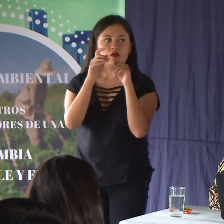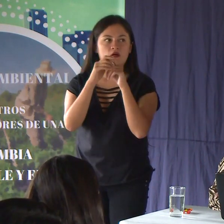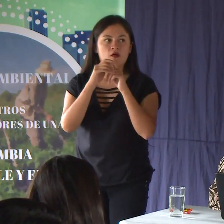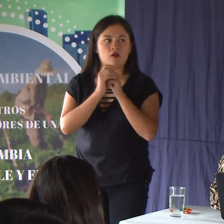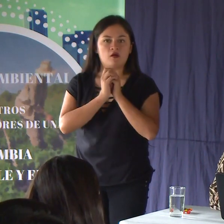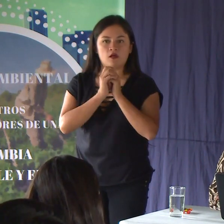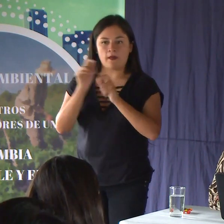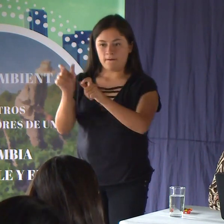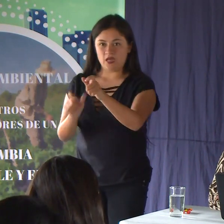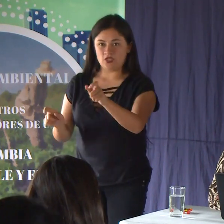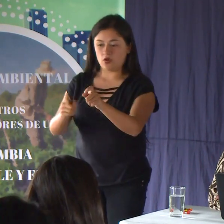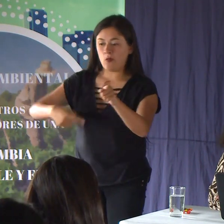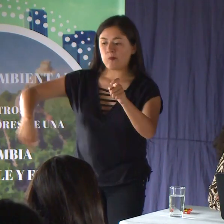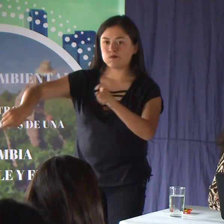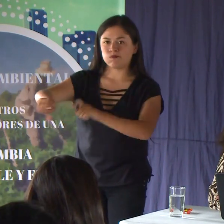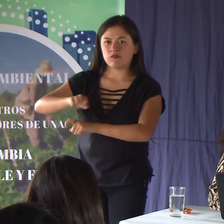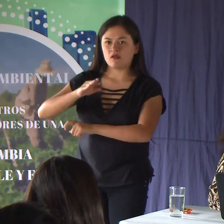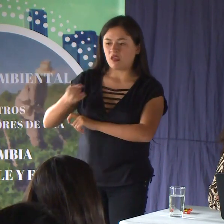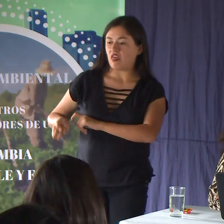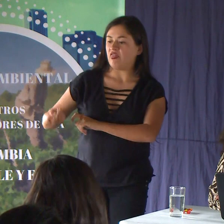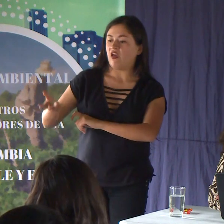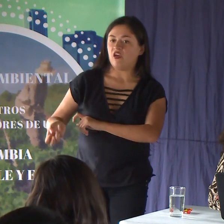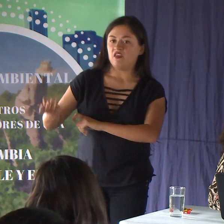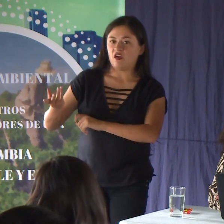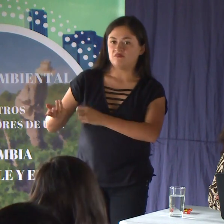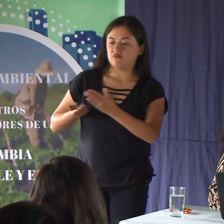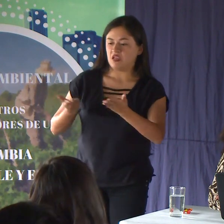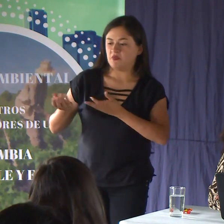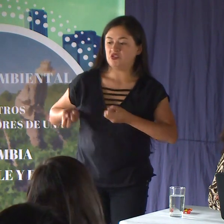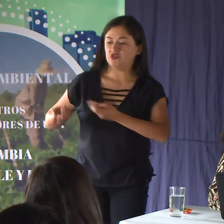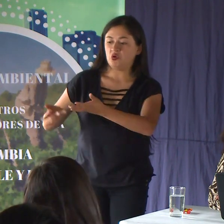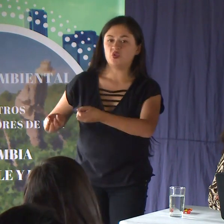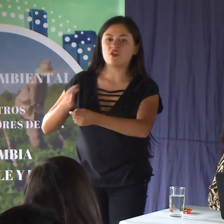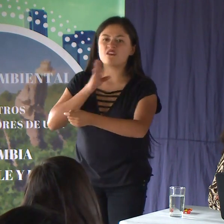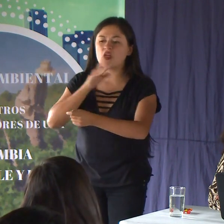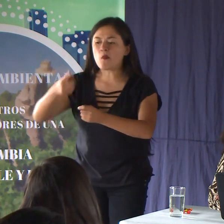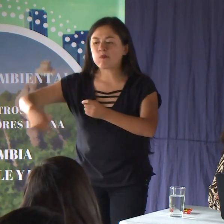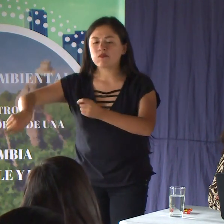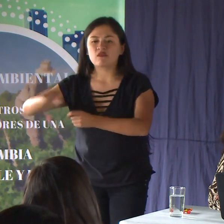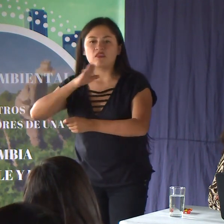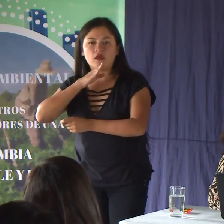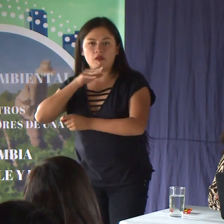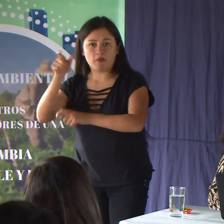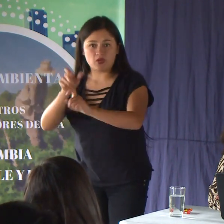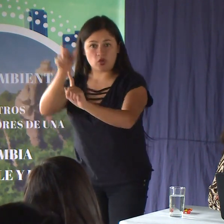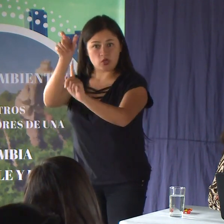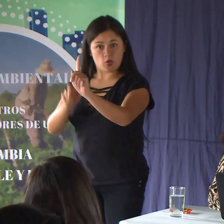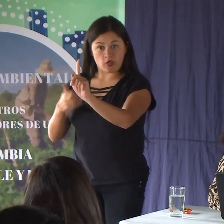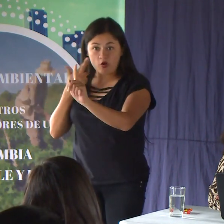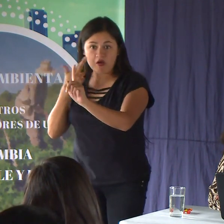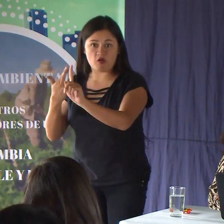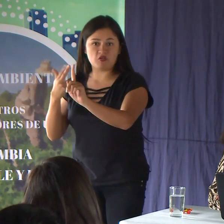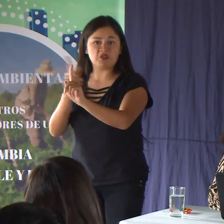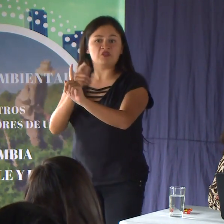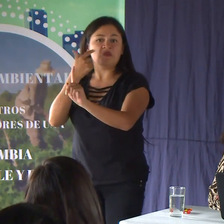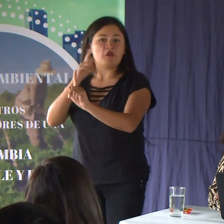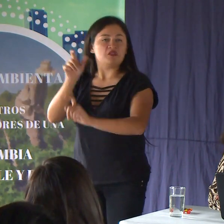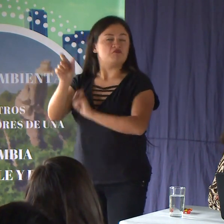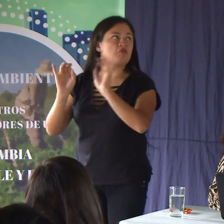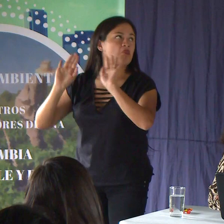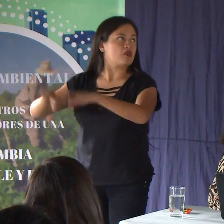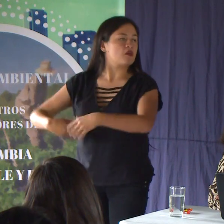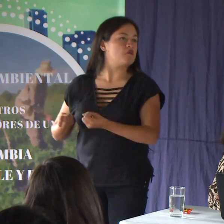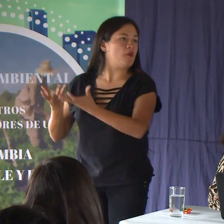allí recibiendo esos procesos educativos como usuario? Pues estamos despojando a ese sujeto, a esa persona